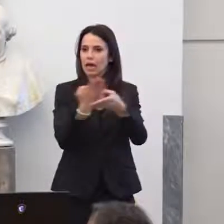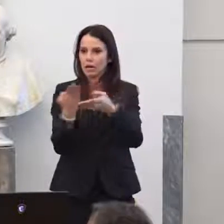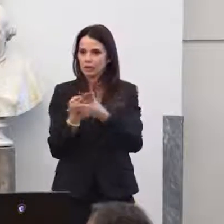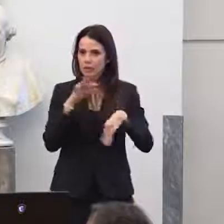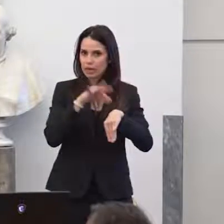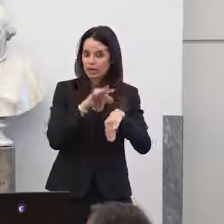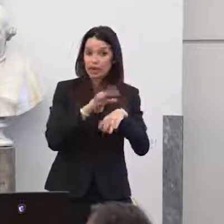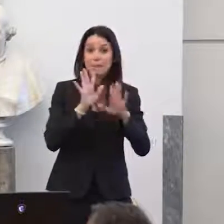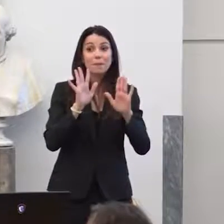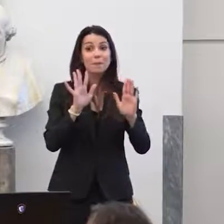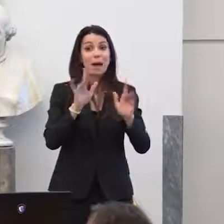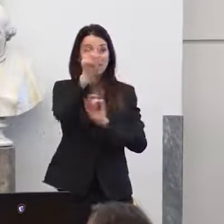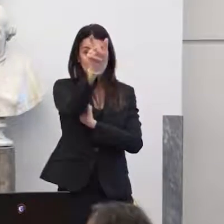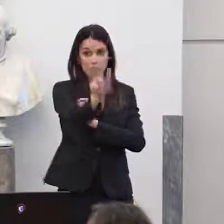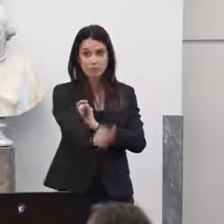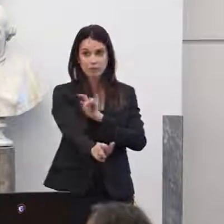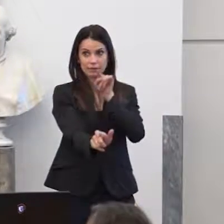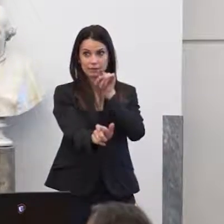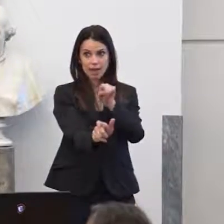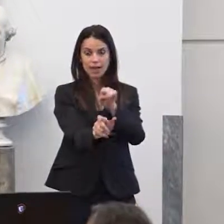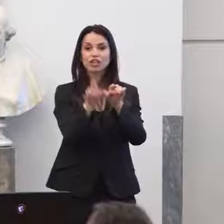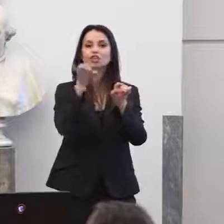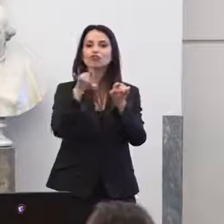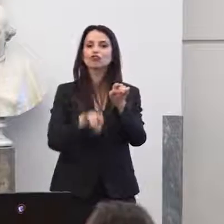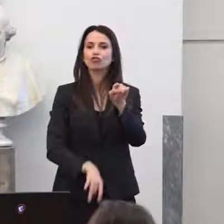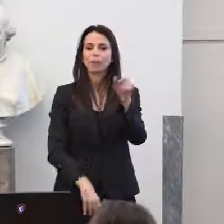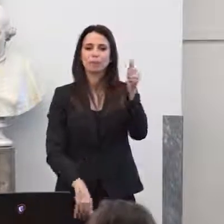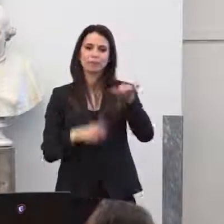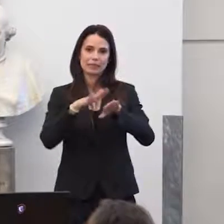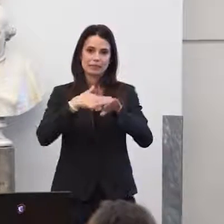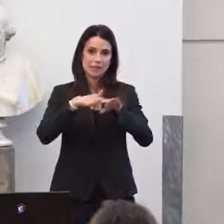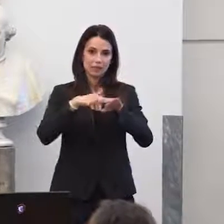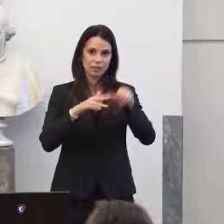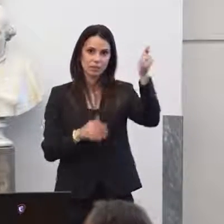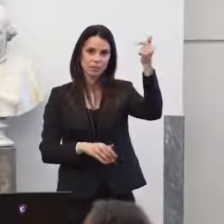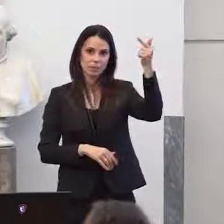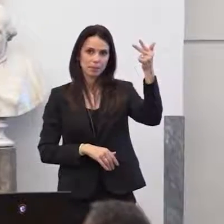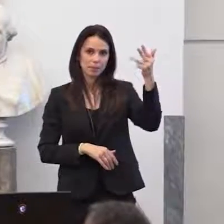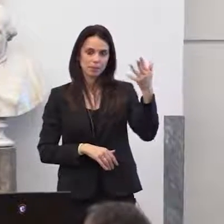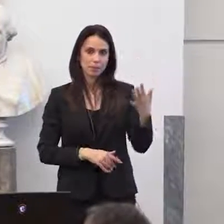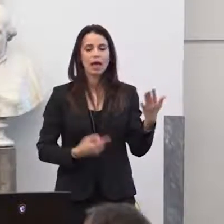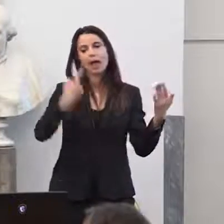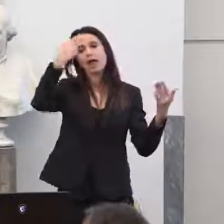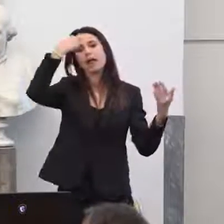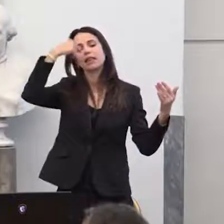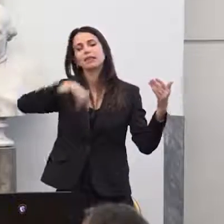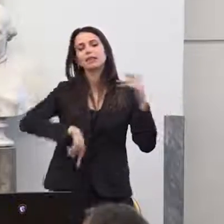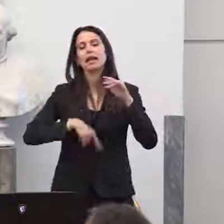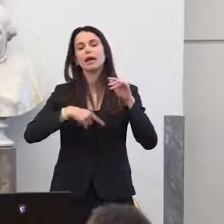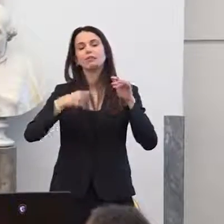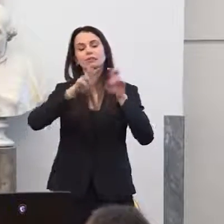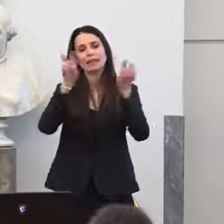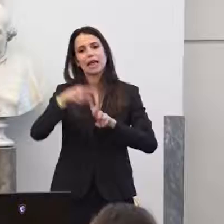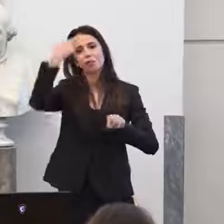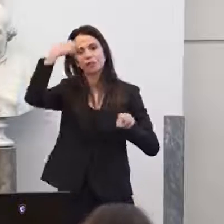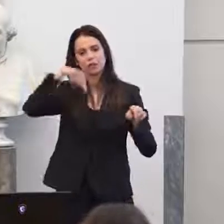ma attorno al paziente ruotano N servizi e attività, la neuropsicologia, si diceva prima,